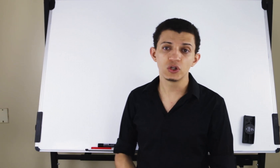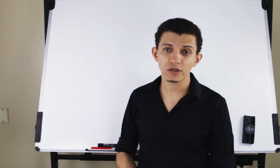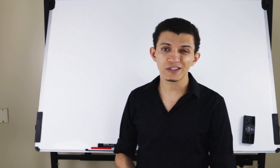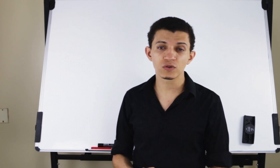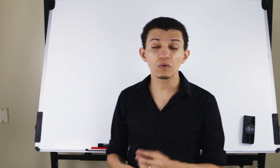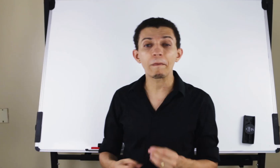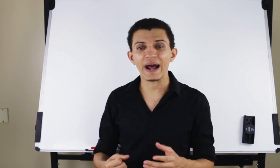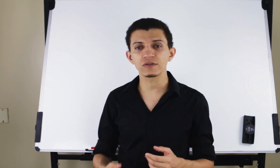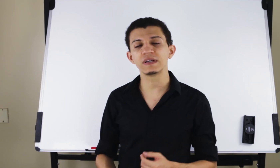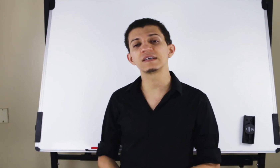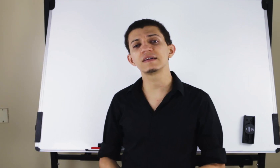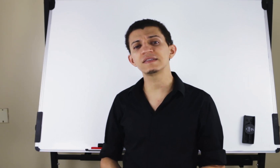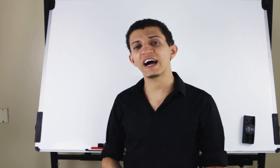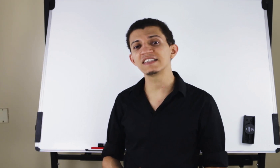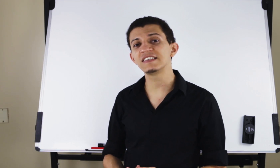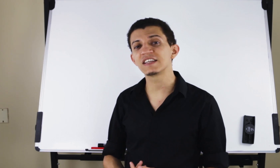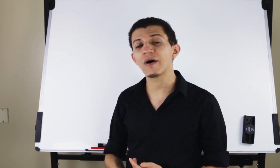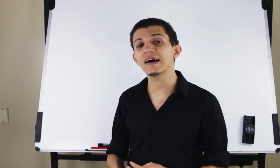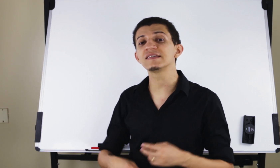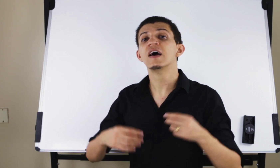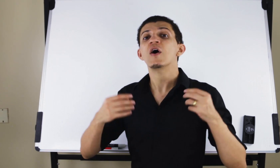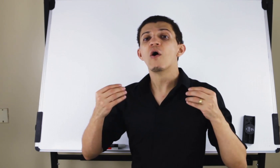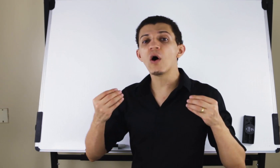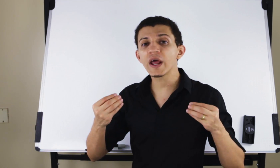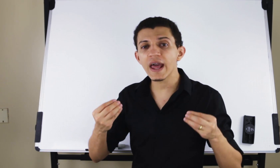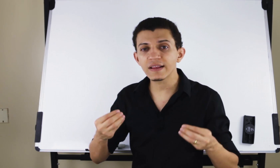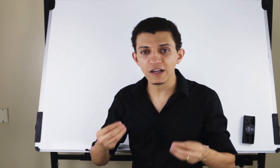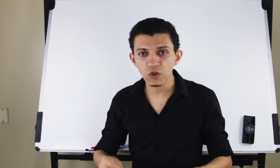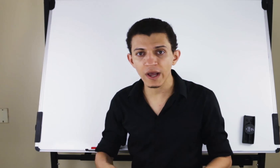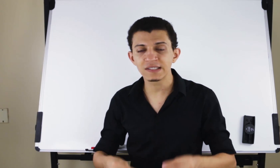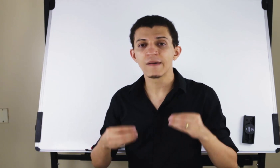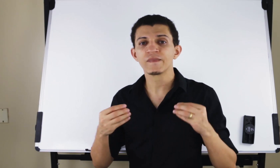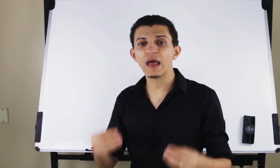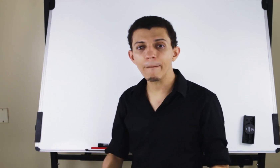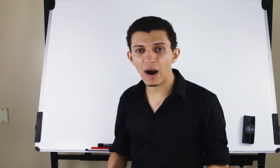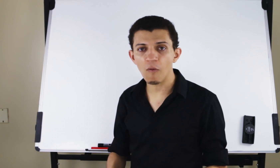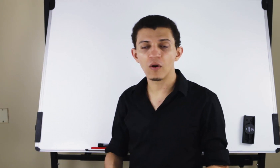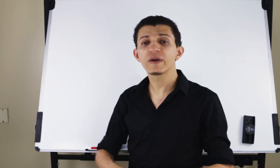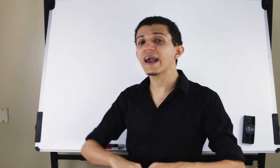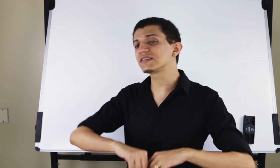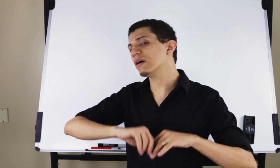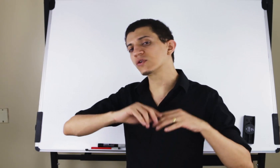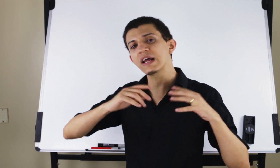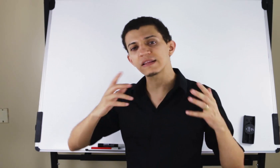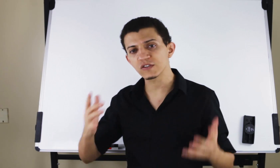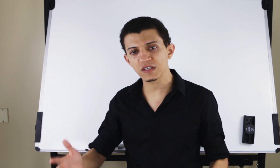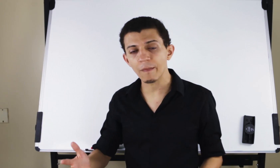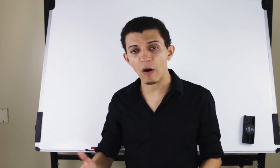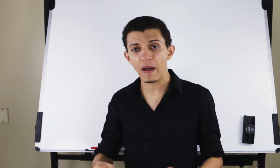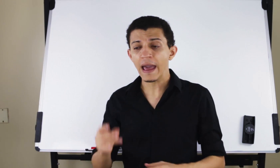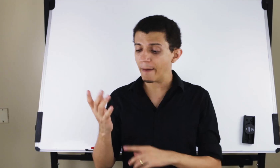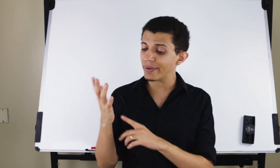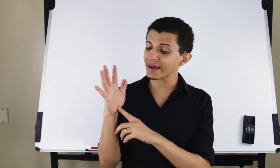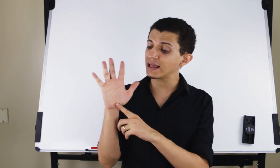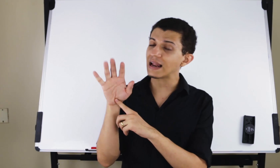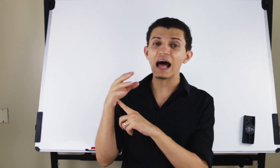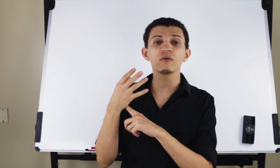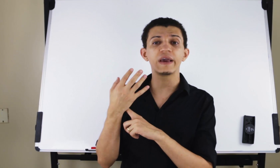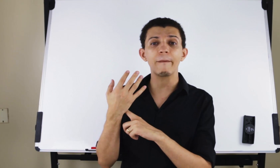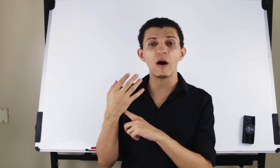nosso estudo prático da escrita de sinais, que são as orientações da palma. O que são as orientações da palma? É para que lado que a palma